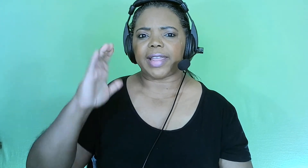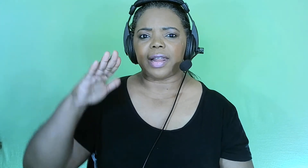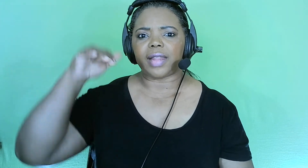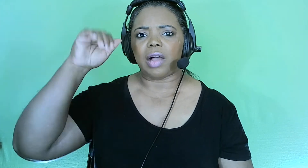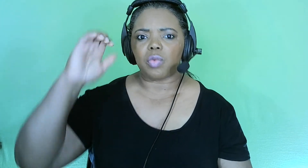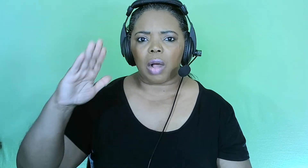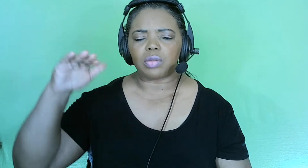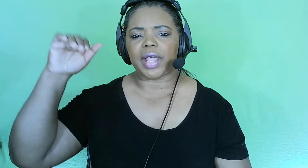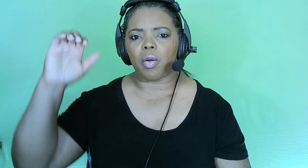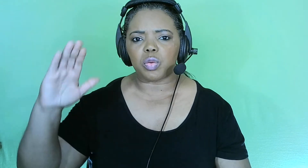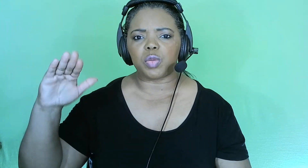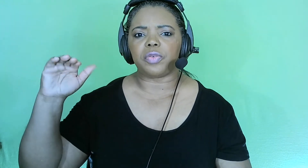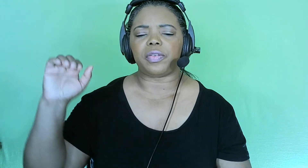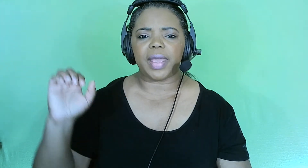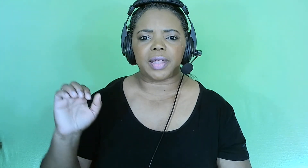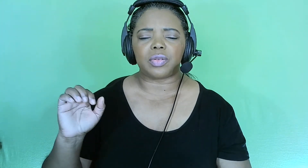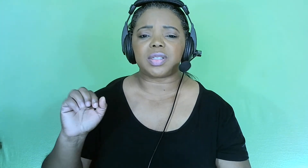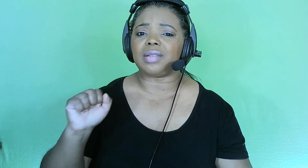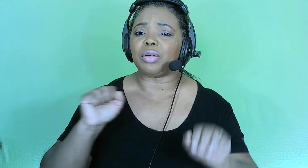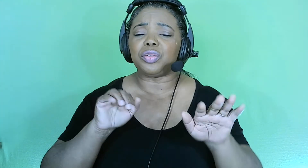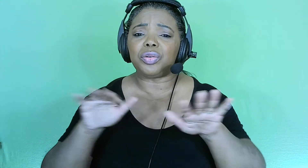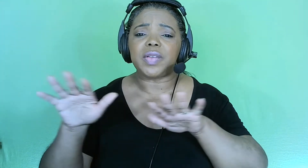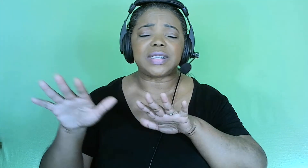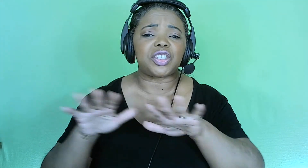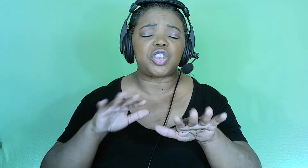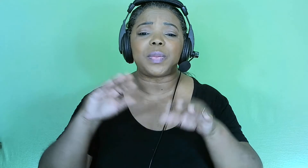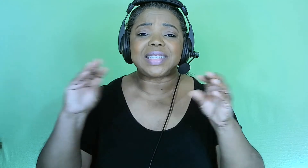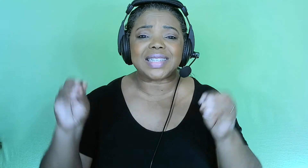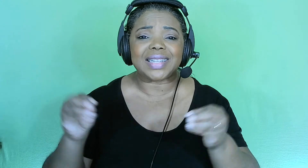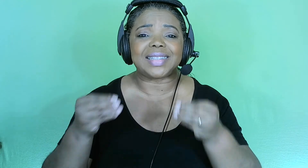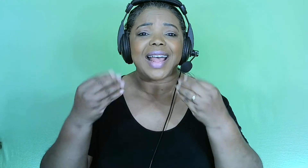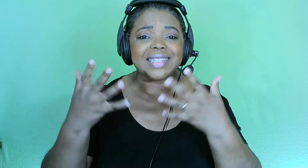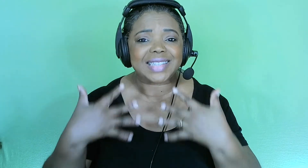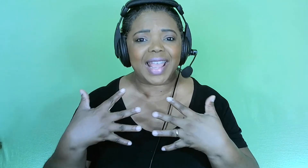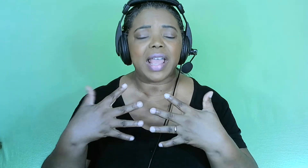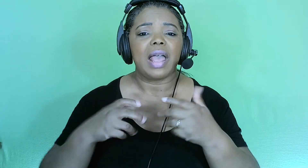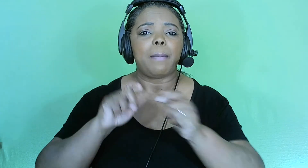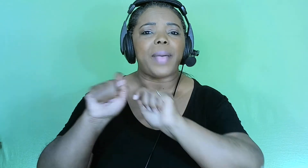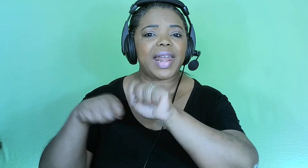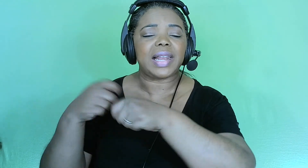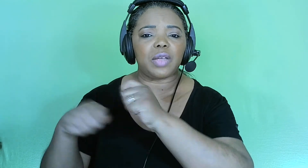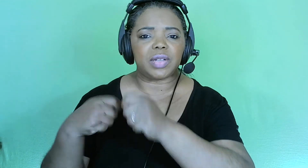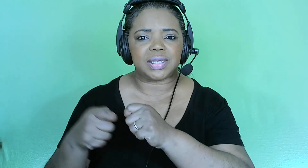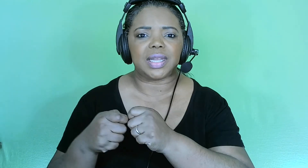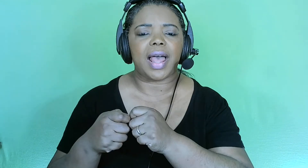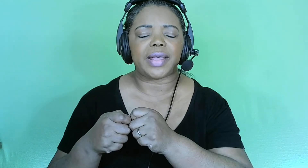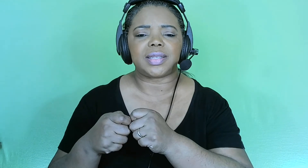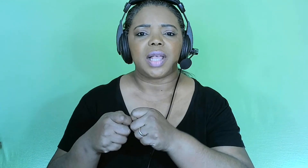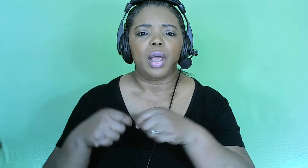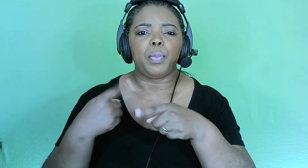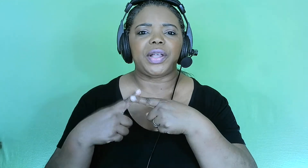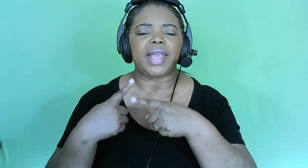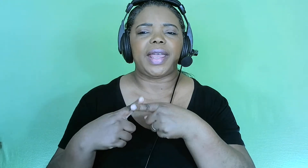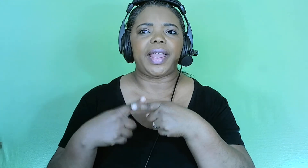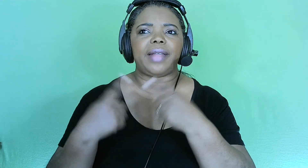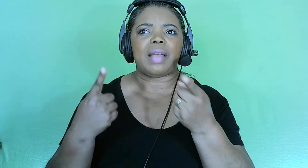ela tem alguns movimentos. Então, tudo isso a gente precisa trazer para a língua de sinais. Porque da